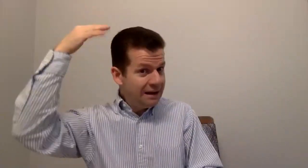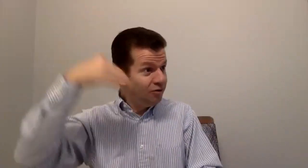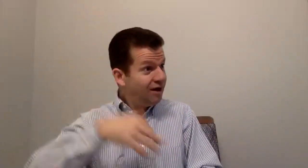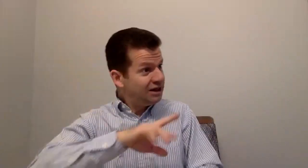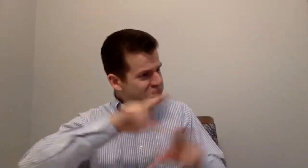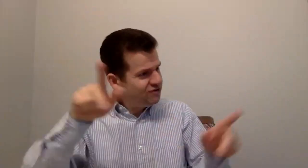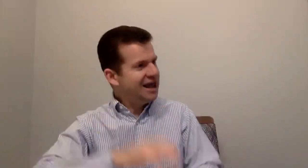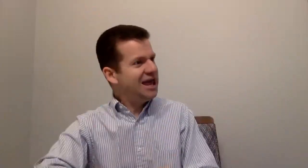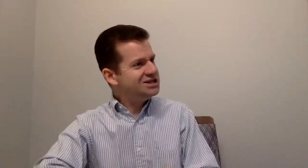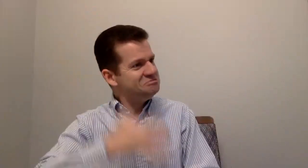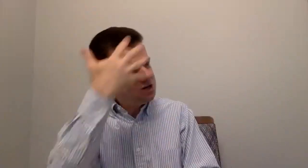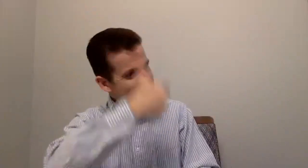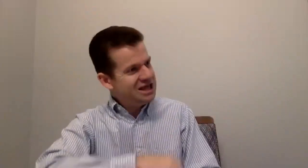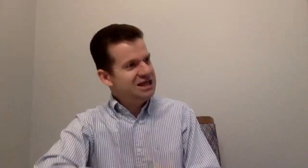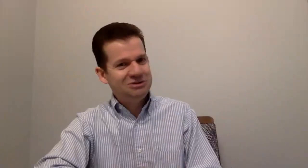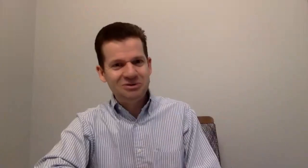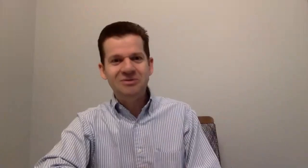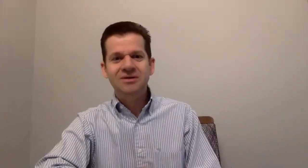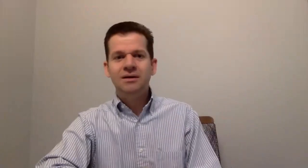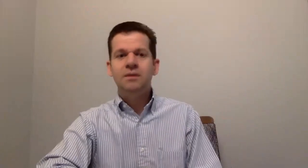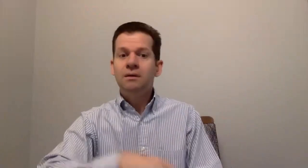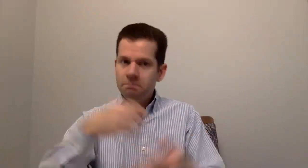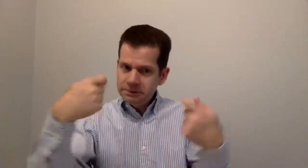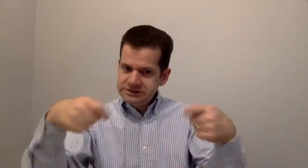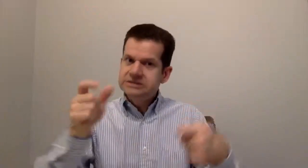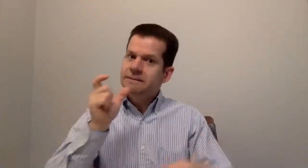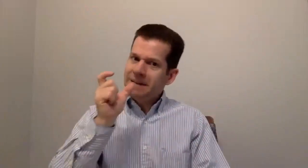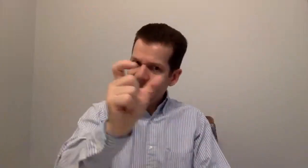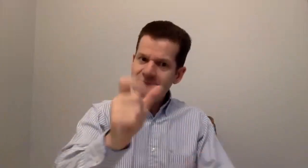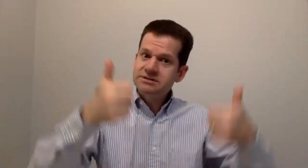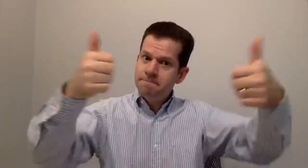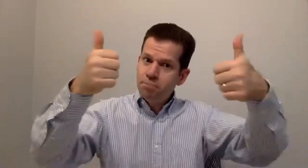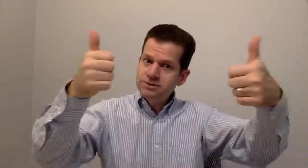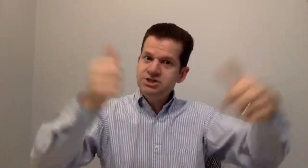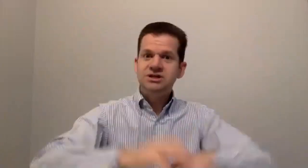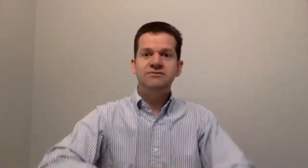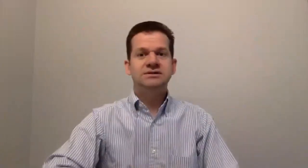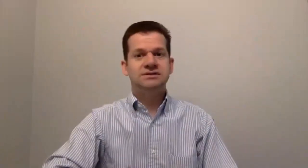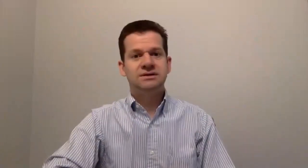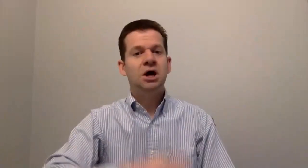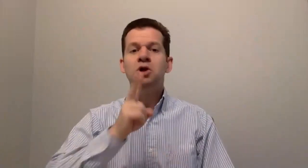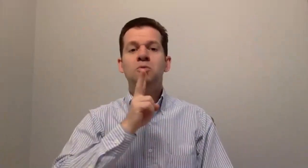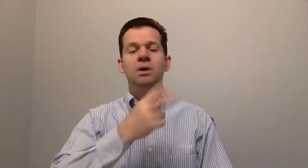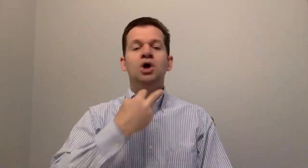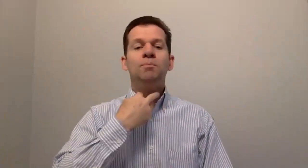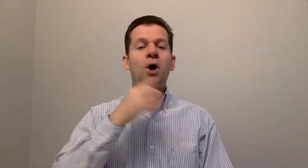cabelo, tá diferente, bonito. Precisa palavras positivas. Não pode